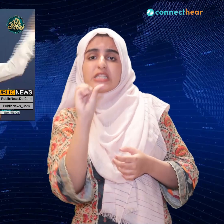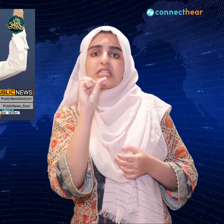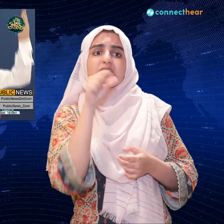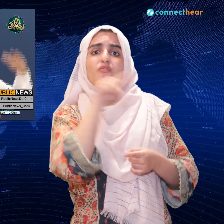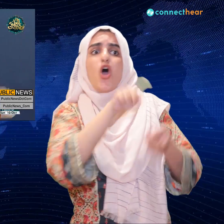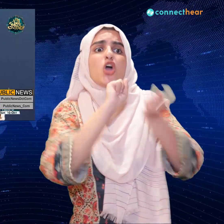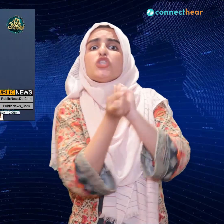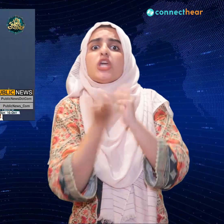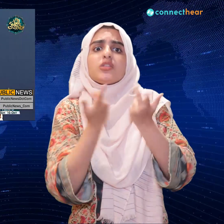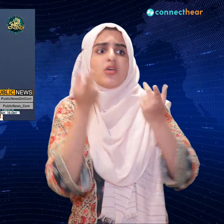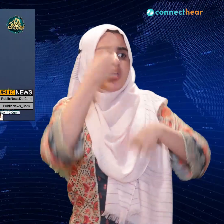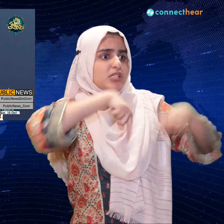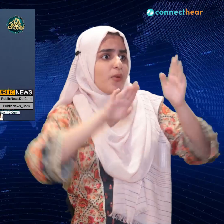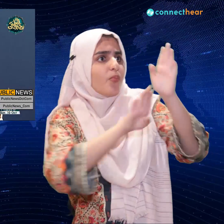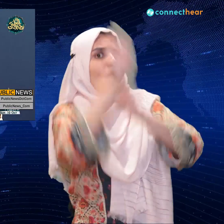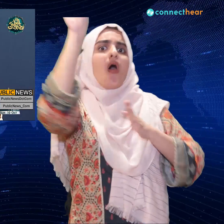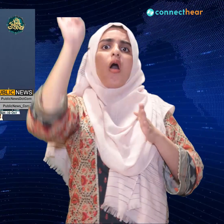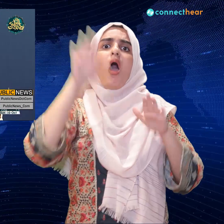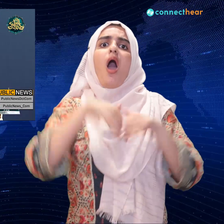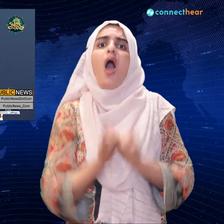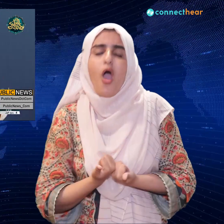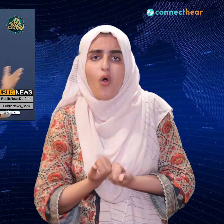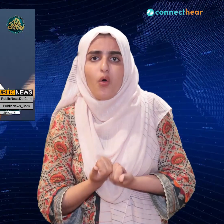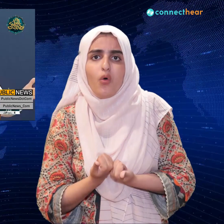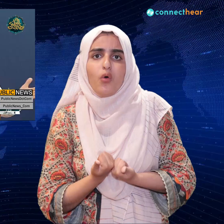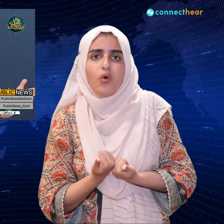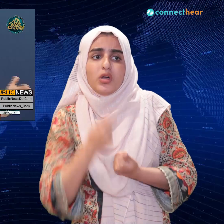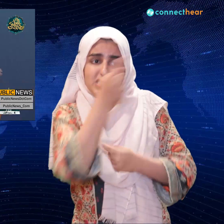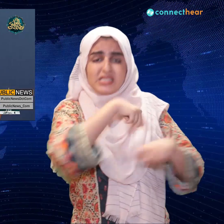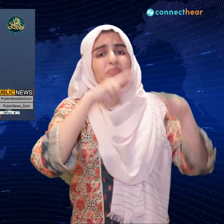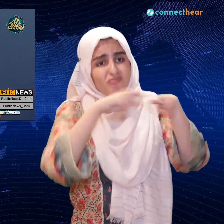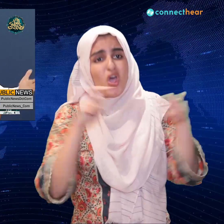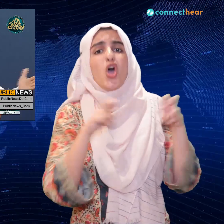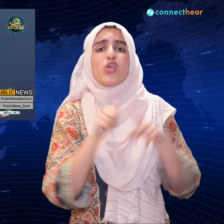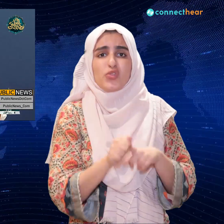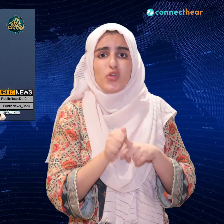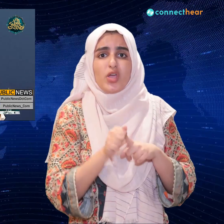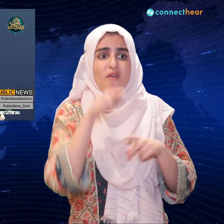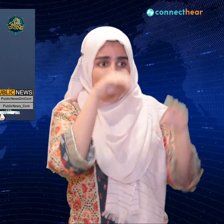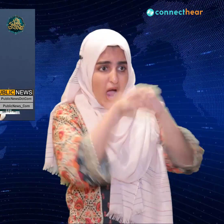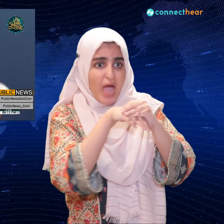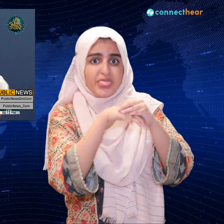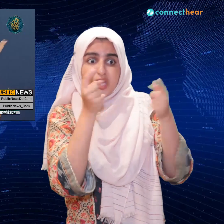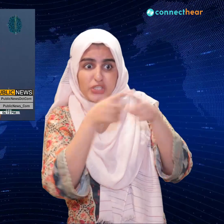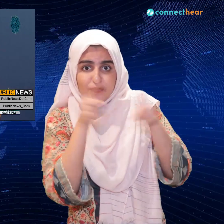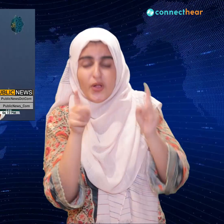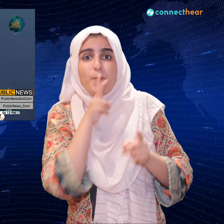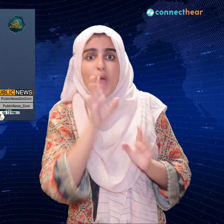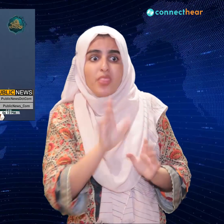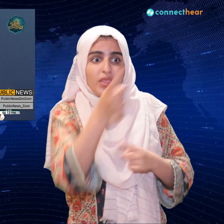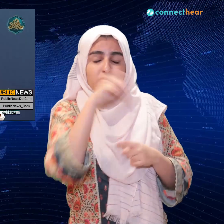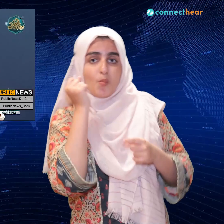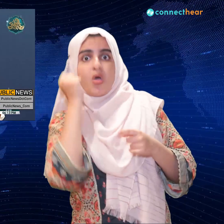ایک دم وہ اٹھ کے دنیا کے پرائمری سویلائزیشن بن گئے. وہ ریسرچ تو کرنی چاہیے. اس میں بڑے پہلو ہیں اس کے. میں تو موٹی موٹی آپ کو